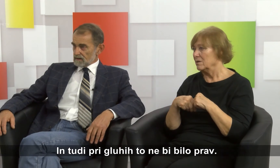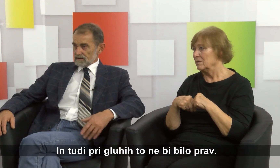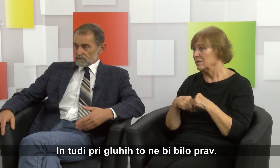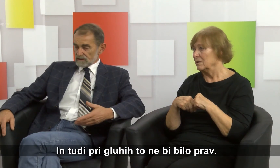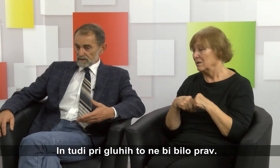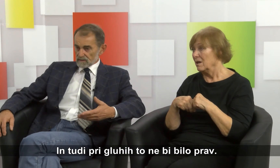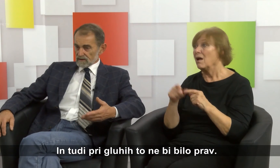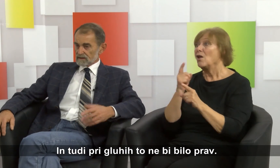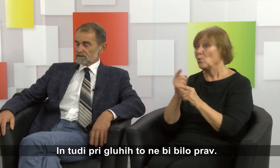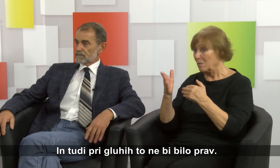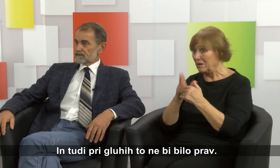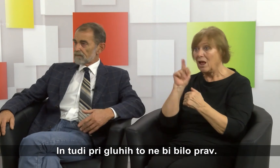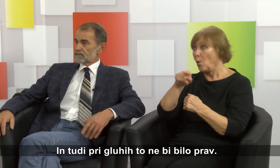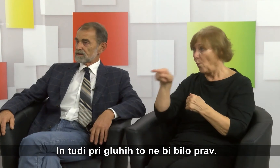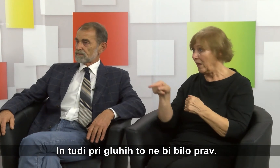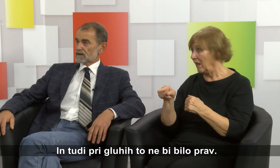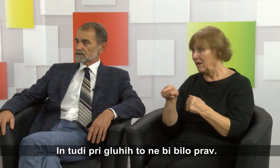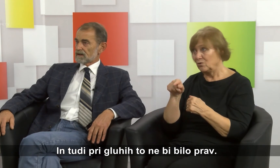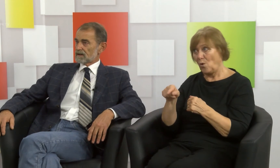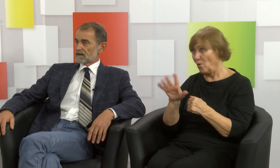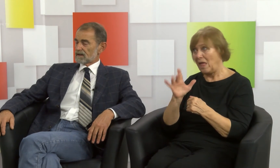In tudi pri gluhih to ne bi bilo prav, ne.